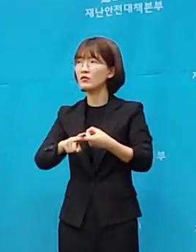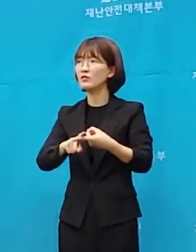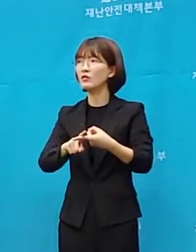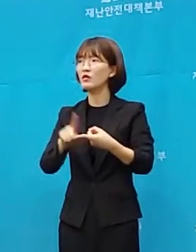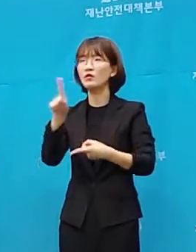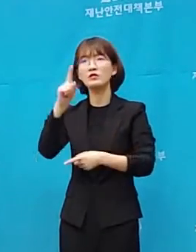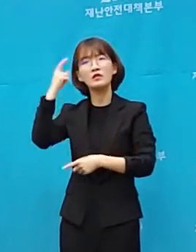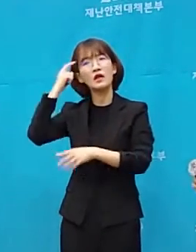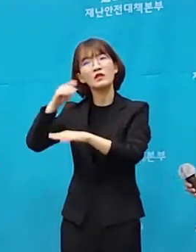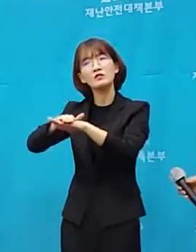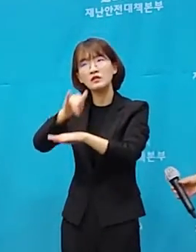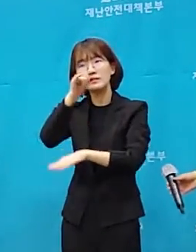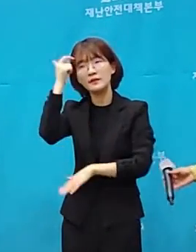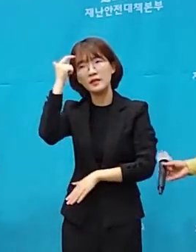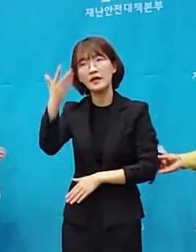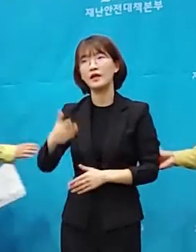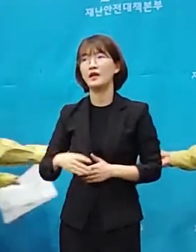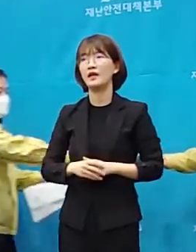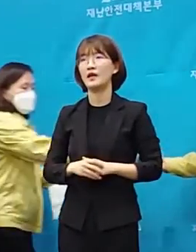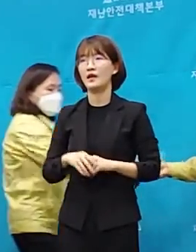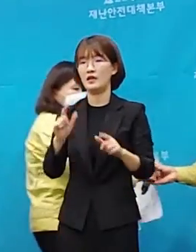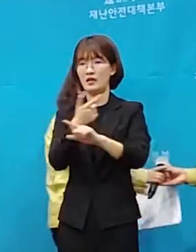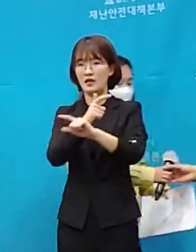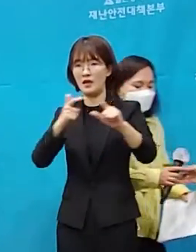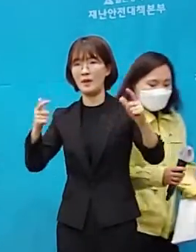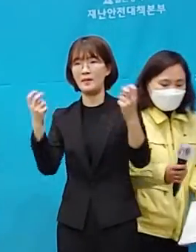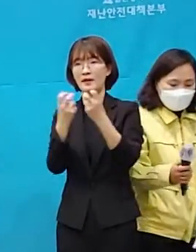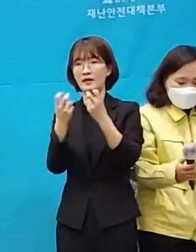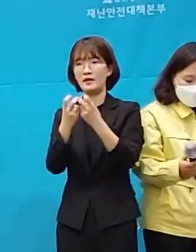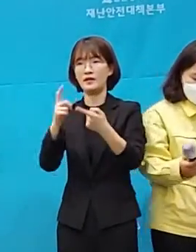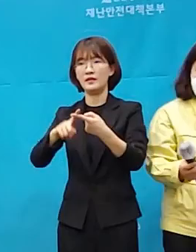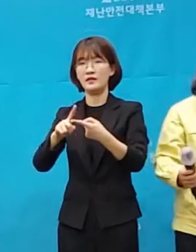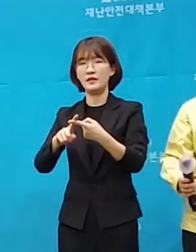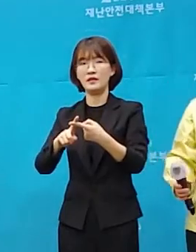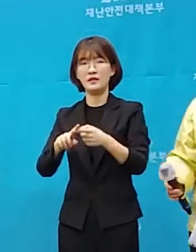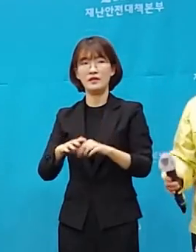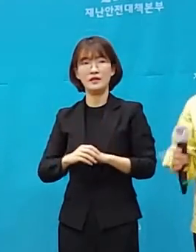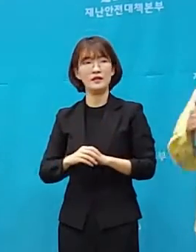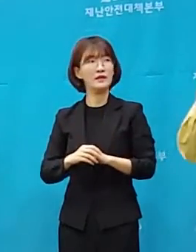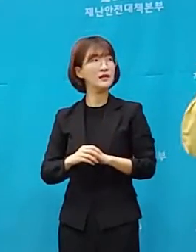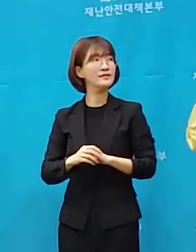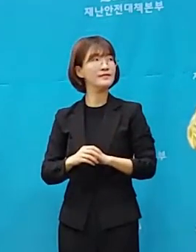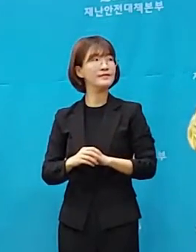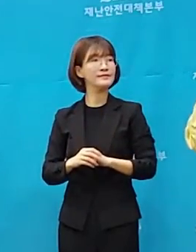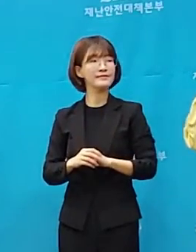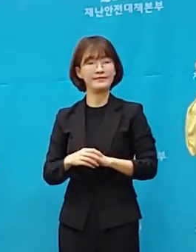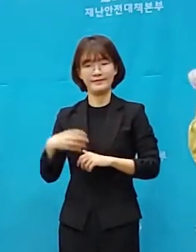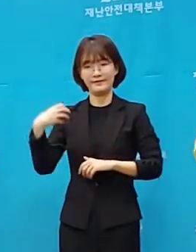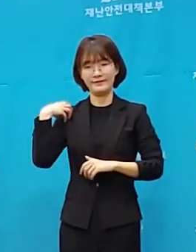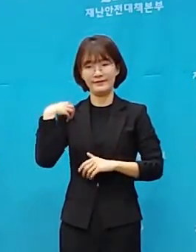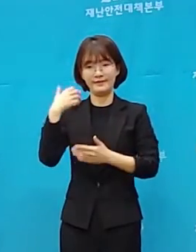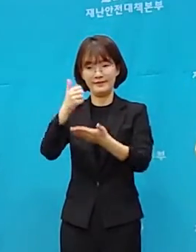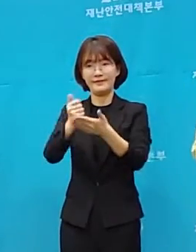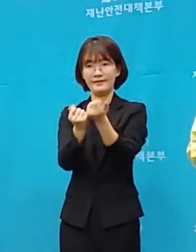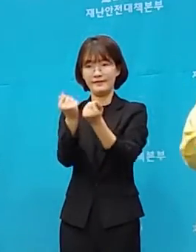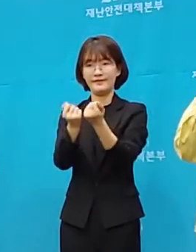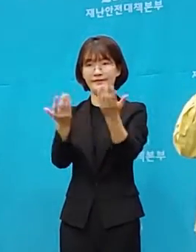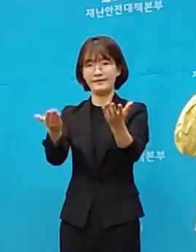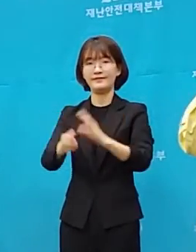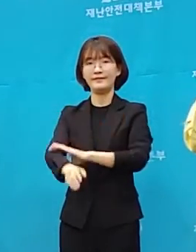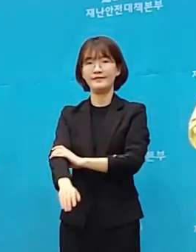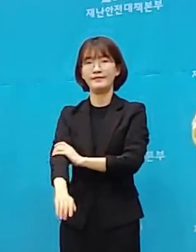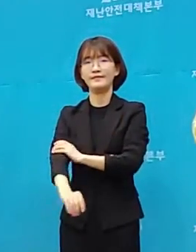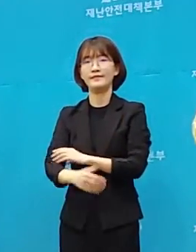효과가 반감될 거라고 생각했는데 이 부분에 대해서 어떻게 생각하고 예, 여러 가지 방책에 대해서 네, 우리 담당 부서장이